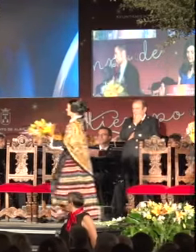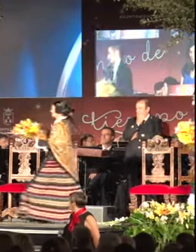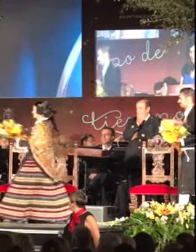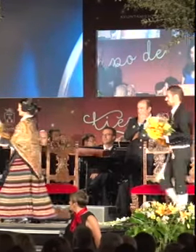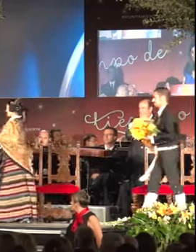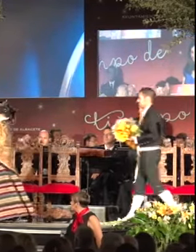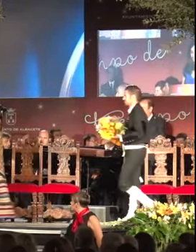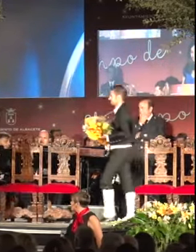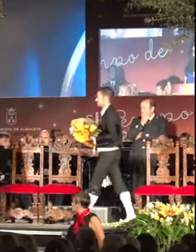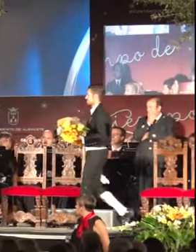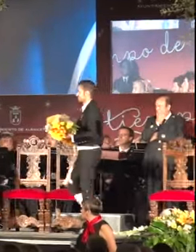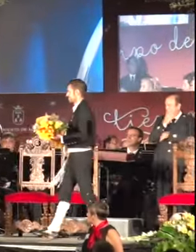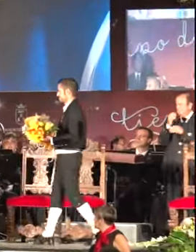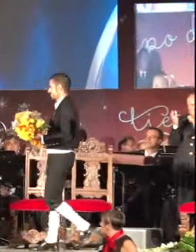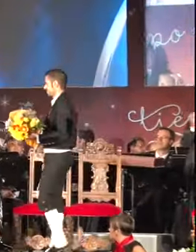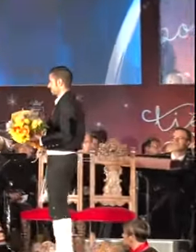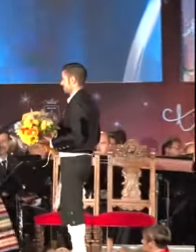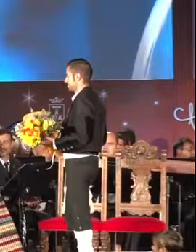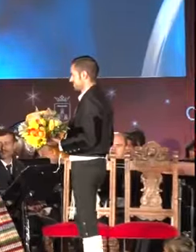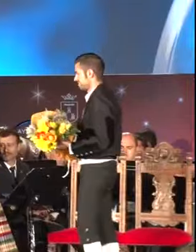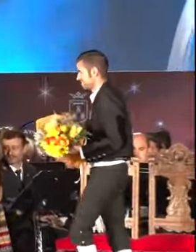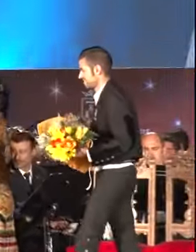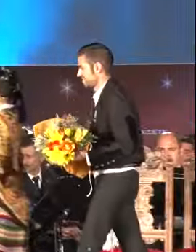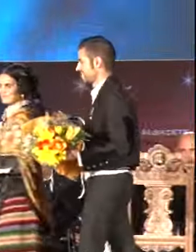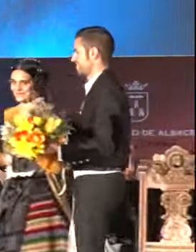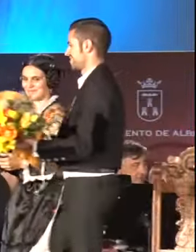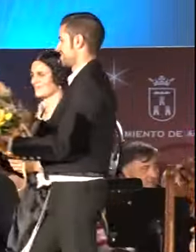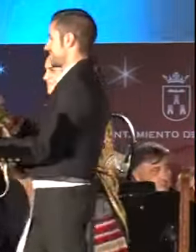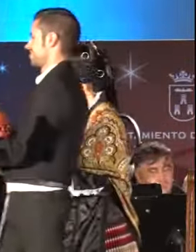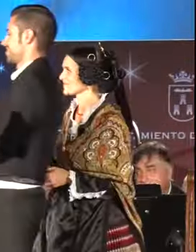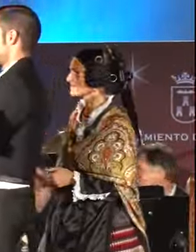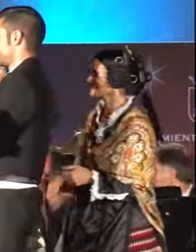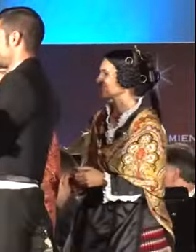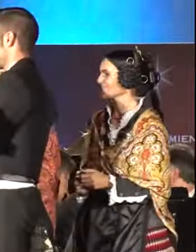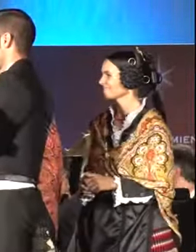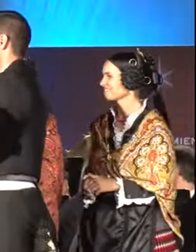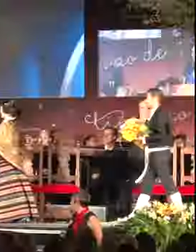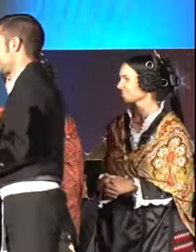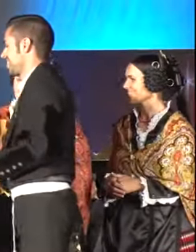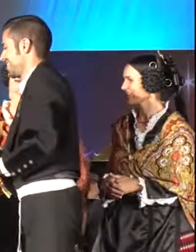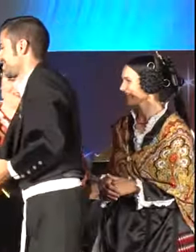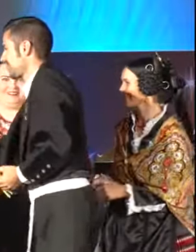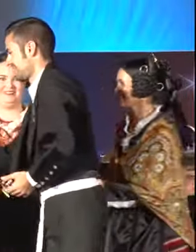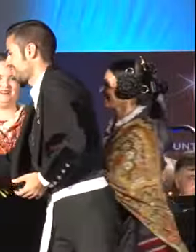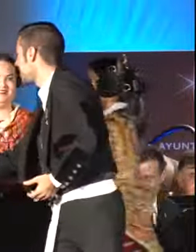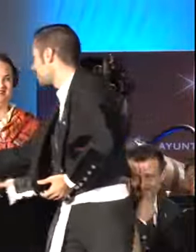del lienzo de Don Casimiro. Para María Llanos, la figura de la manchega de la feria es importantísima.